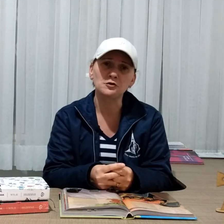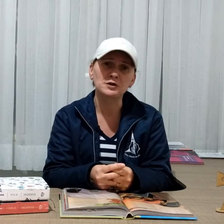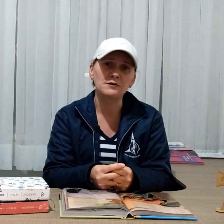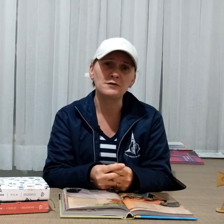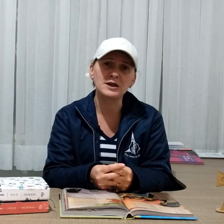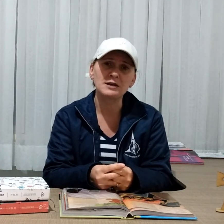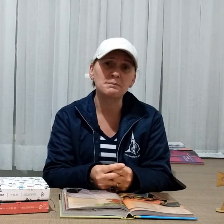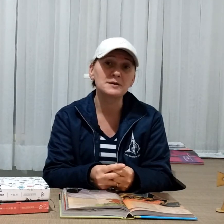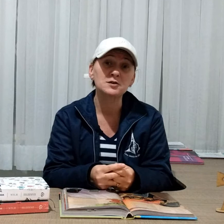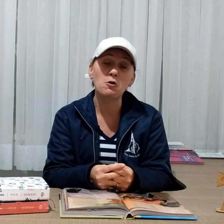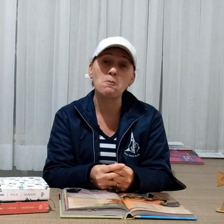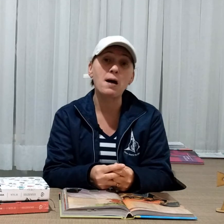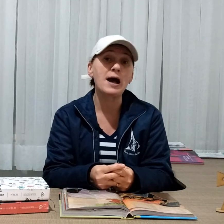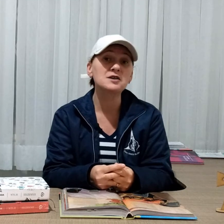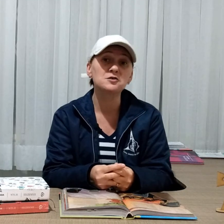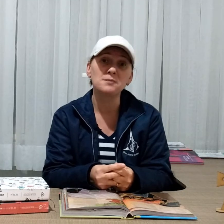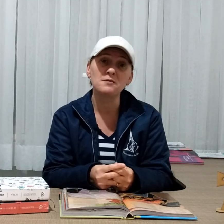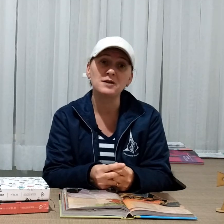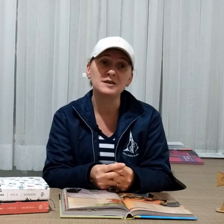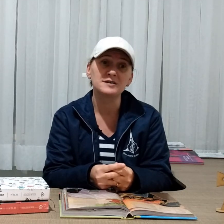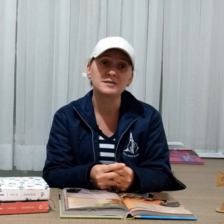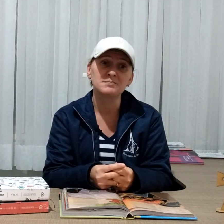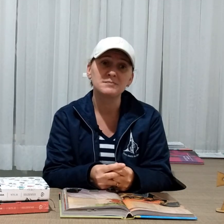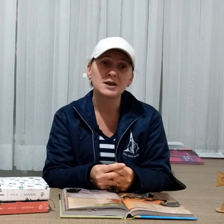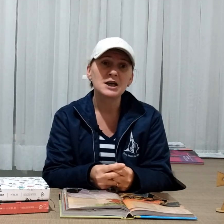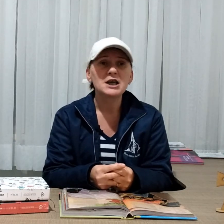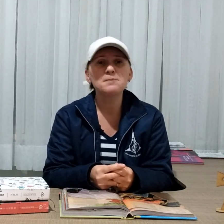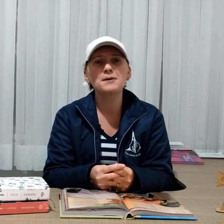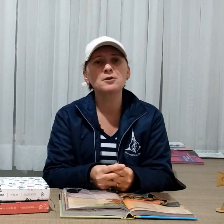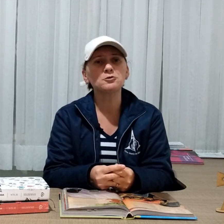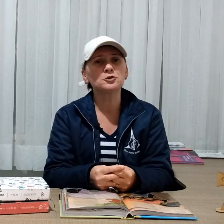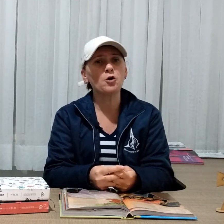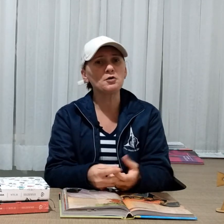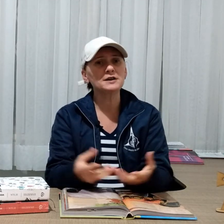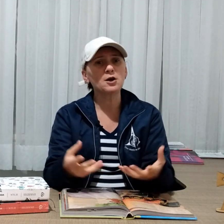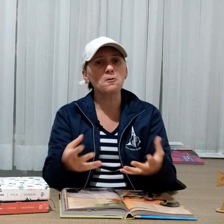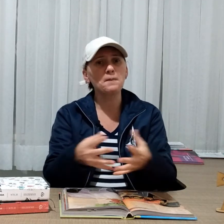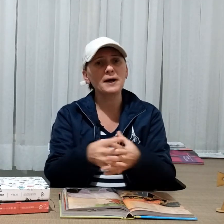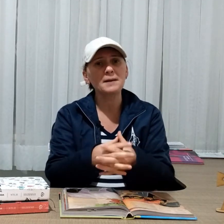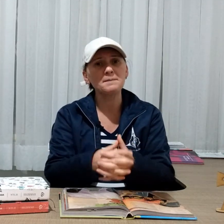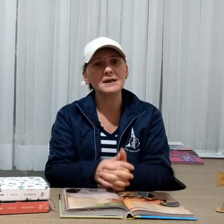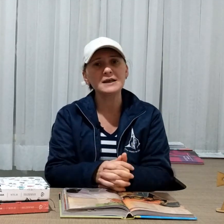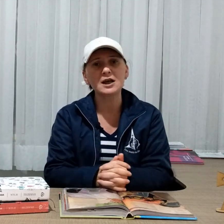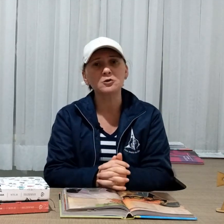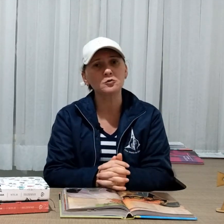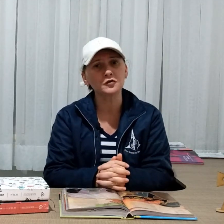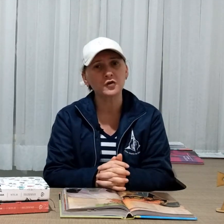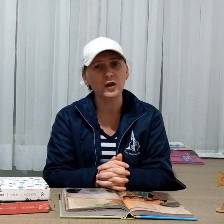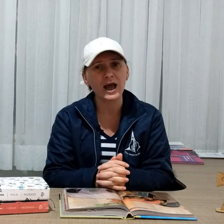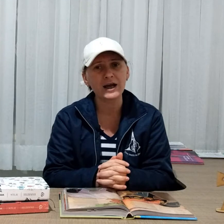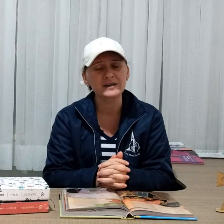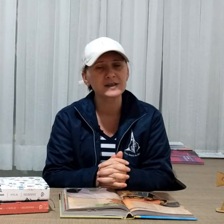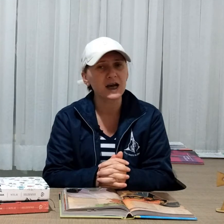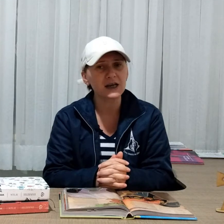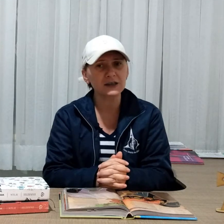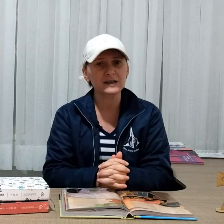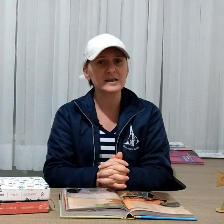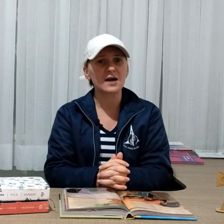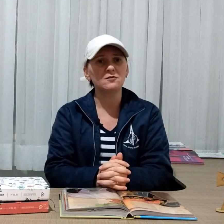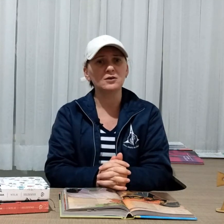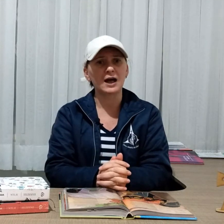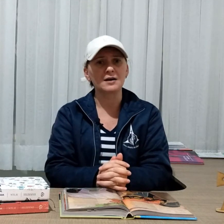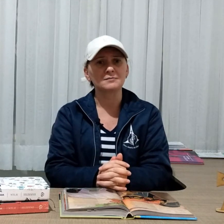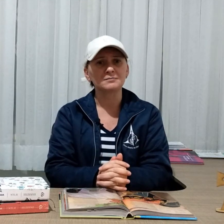tarde, o dono da vinha passou mais uma vez e perguntou então para mim e alguns colegas que